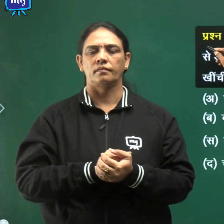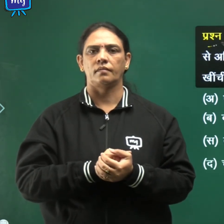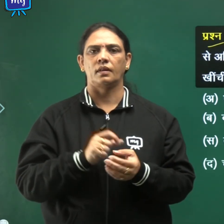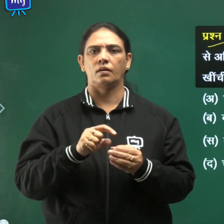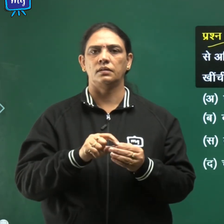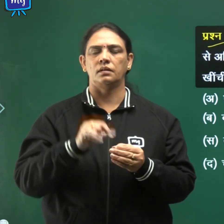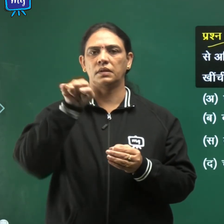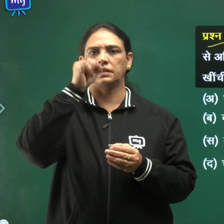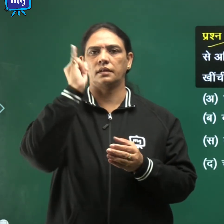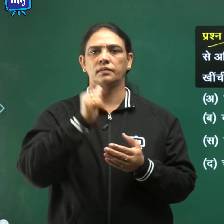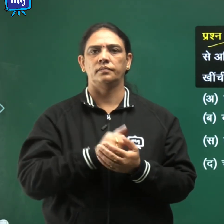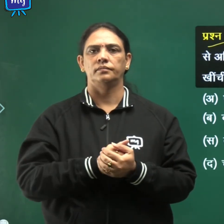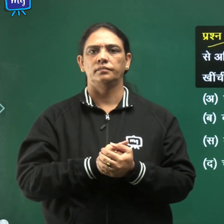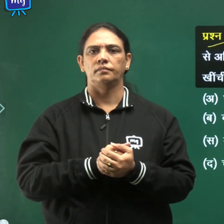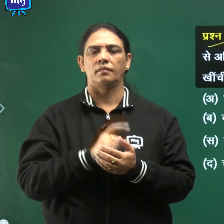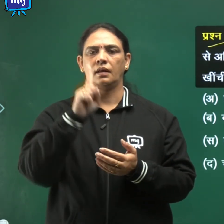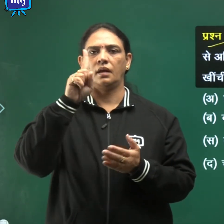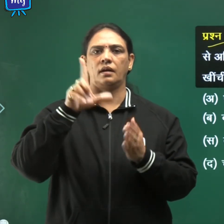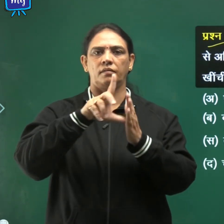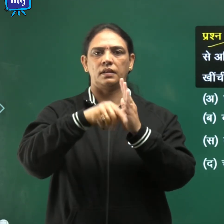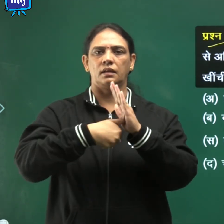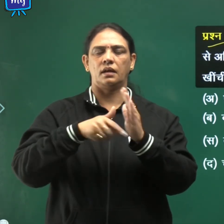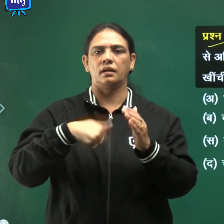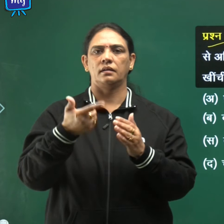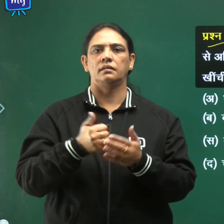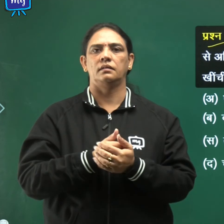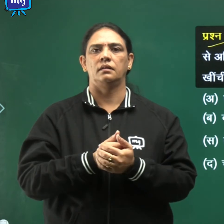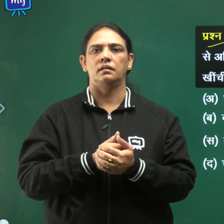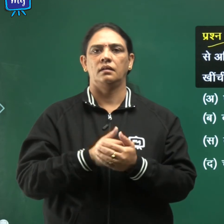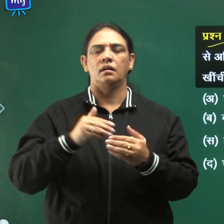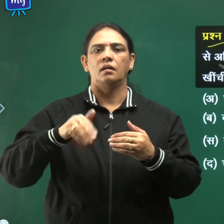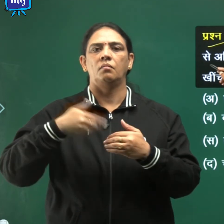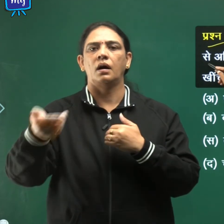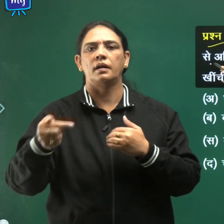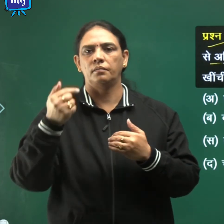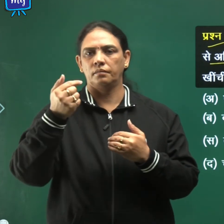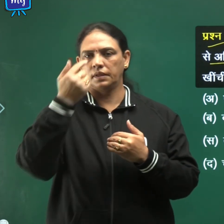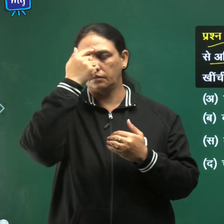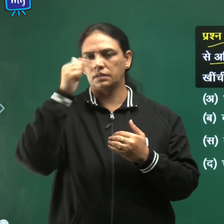प्रश्न नंबर 6, एक वृत्त के बाह्य बिंदु से